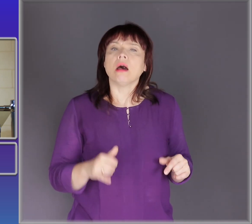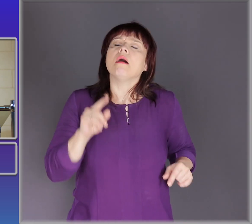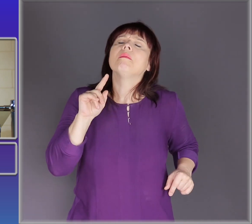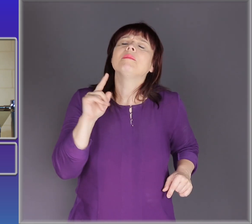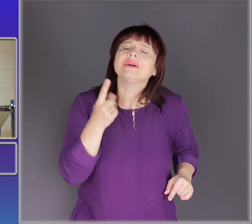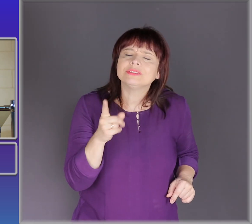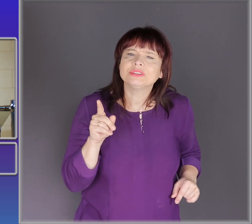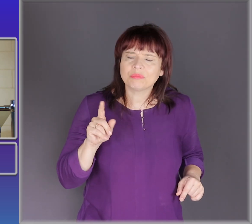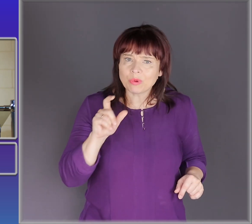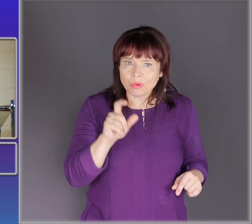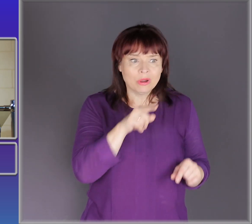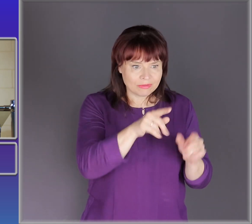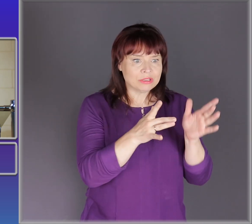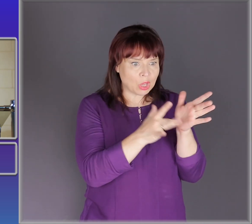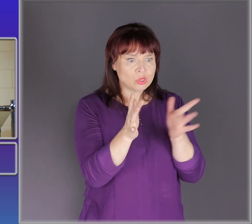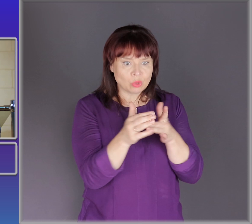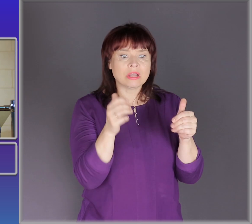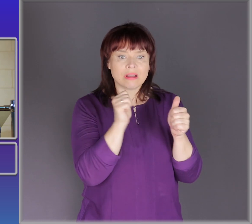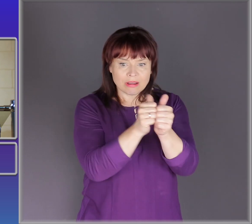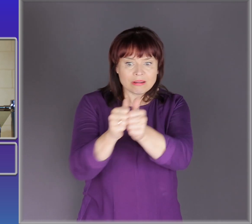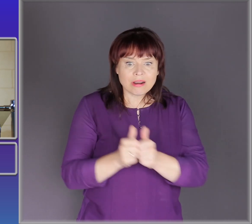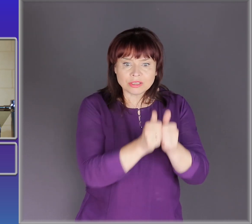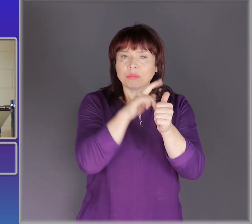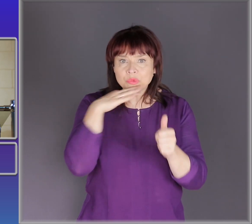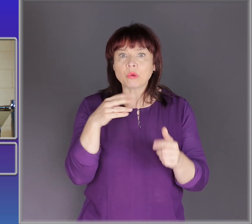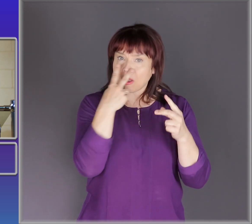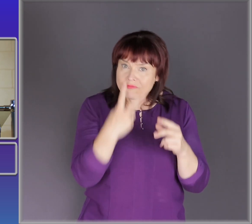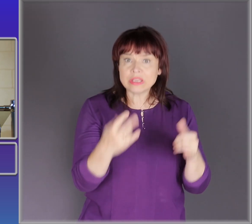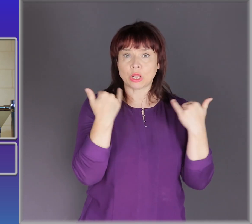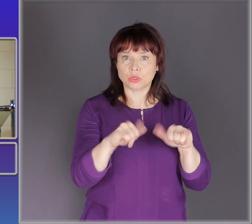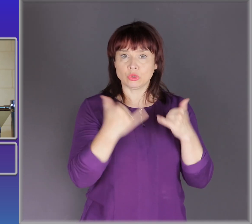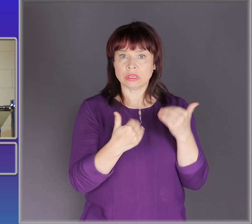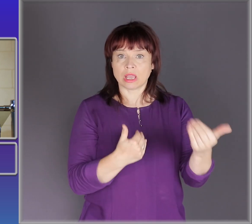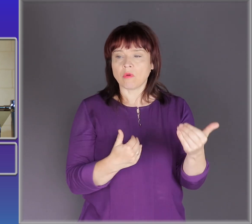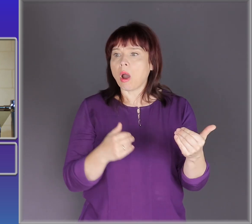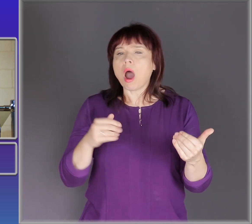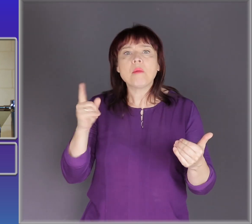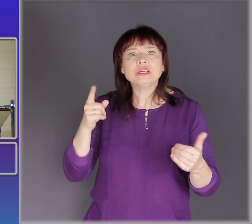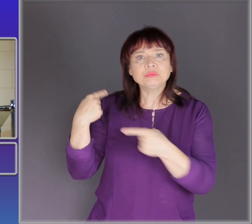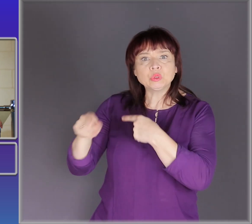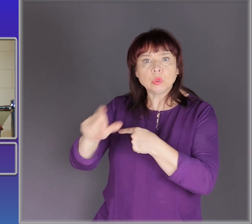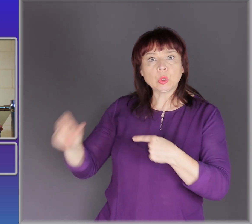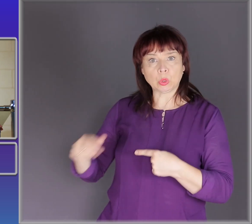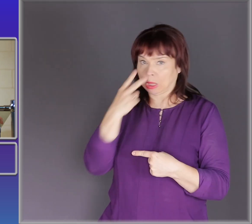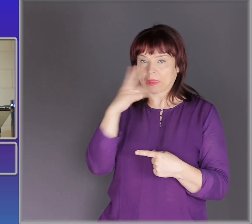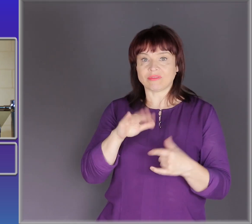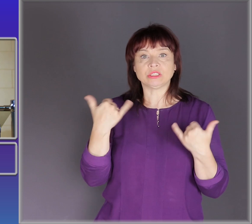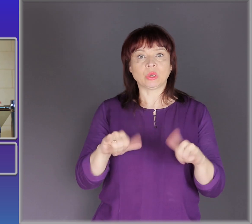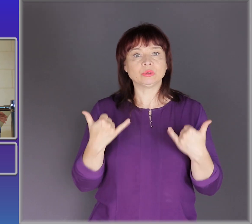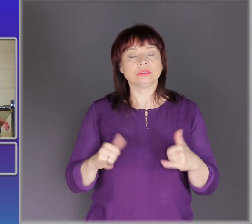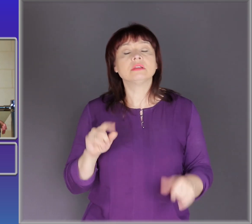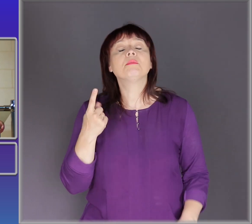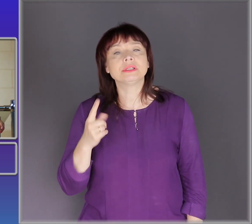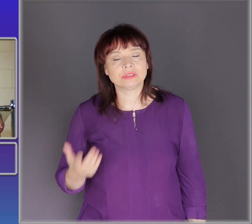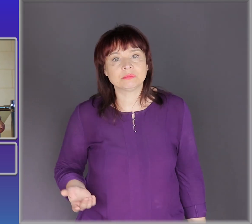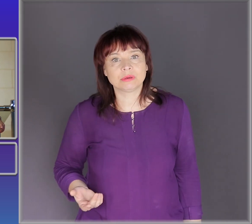они отталкивали его когда уже иисус умер уже воскрес уже вознес а уже началась церковь уже излился святой дух